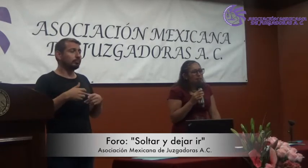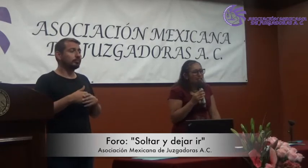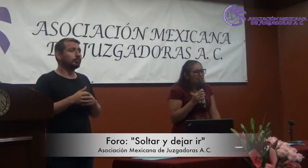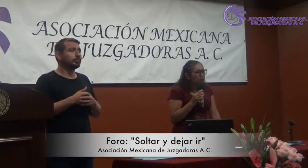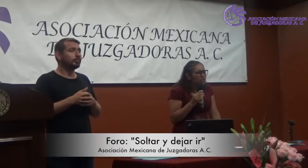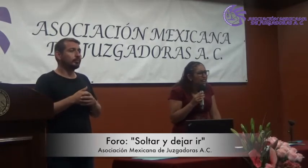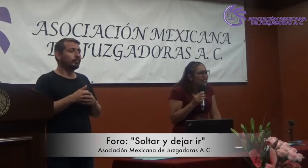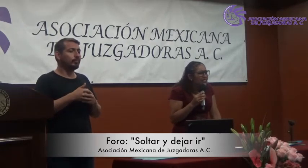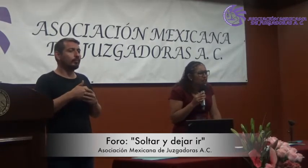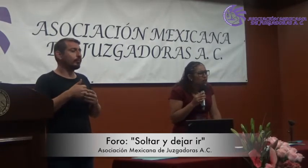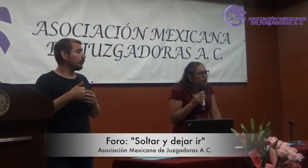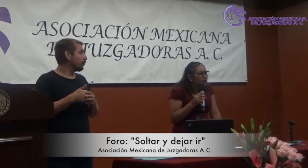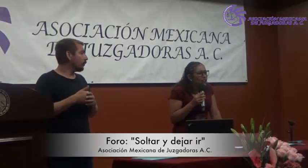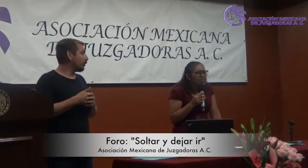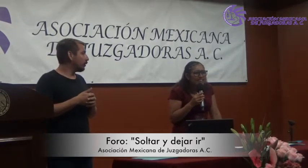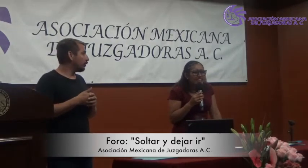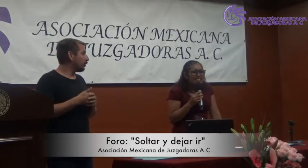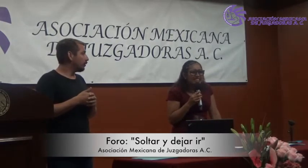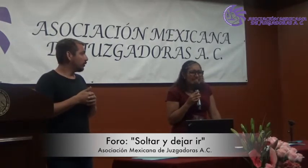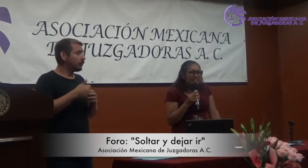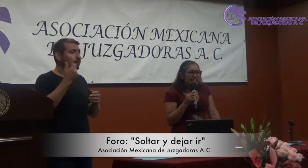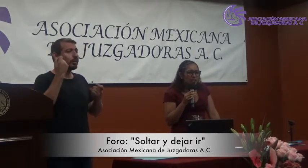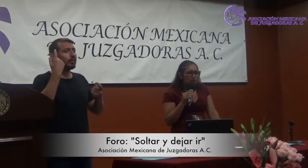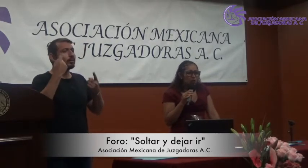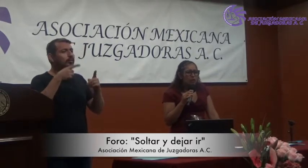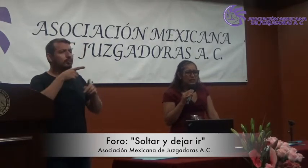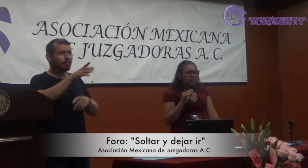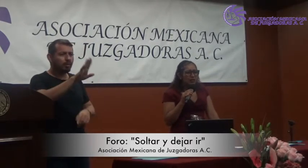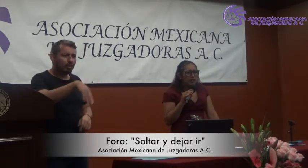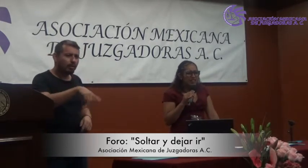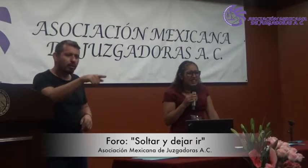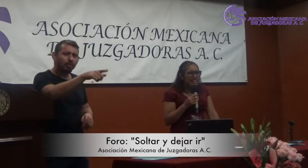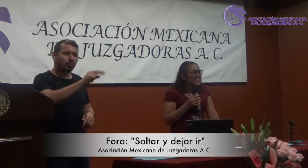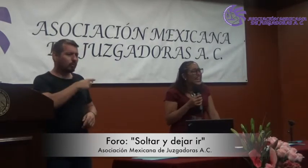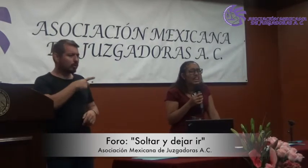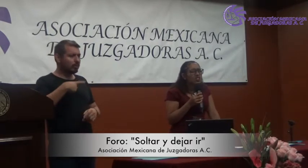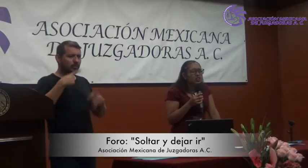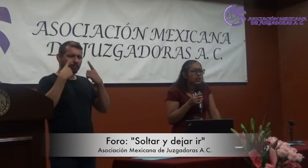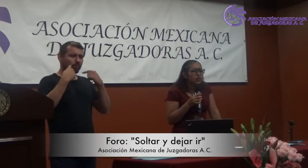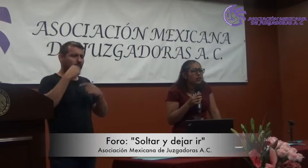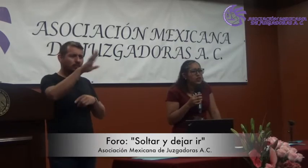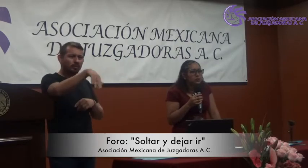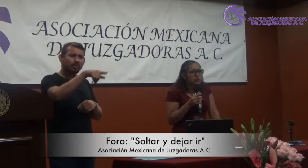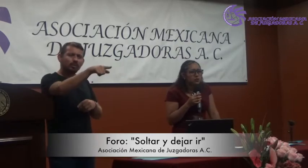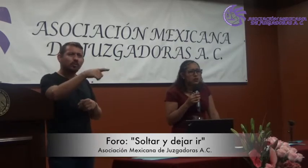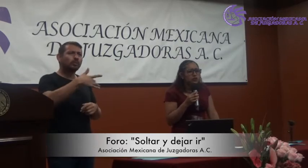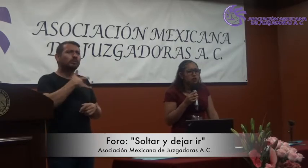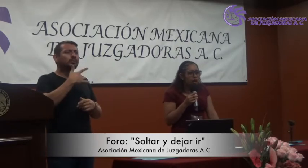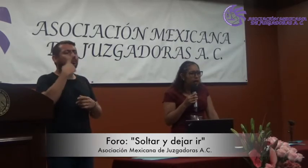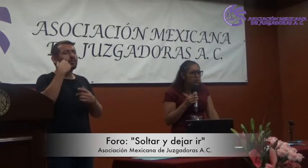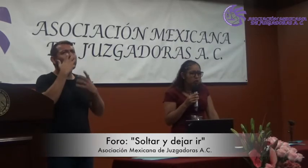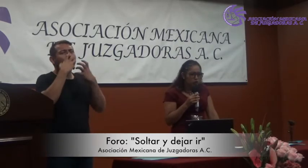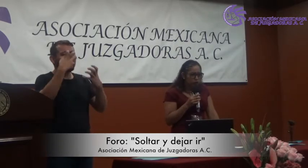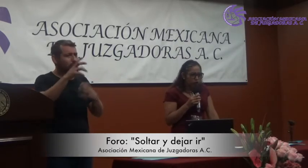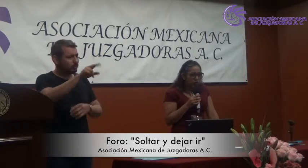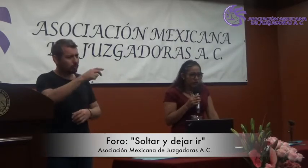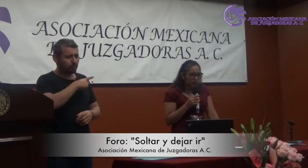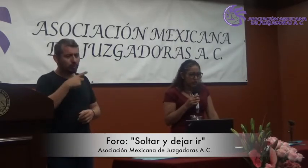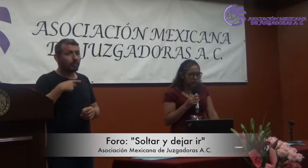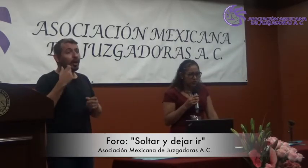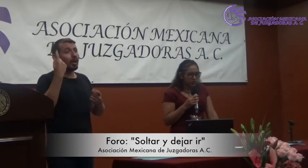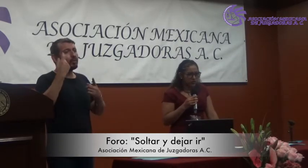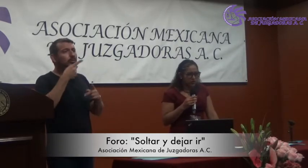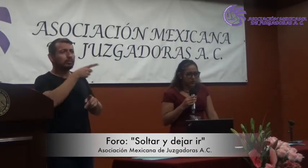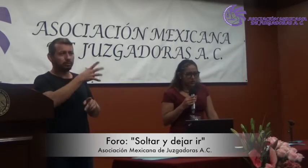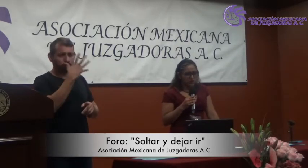como que deberían de aguantarse, como que no deberían de sentir eso, como que se lo deberían de callar y no quiero que los demás me vean llorando o